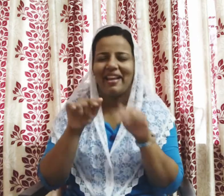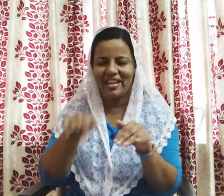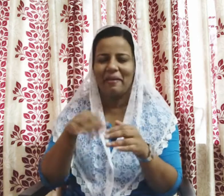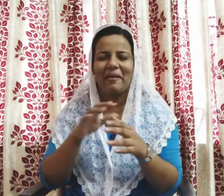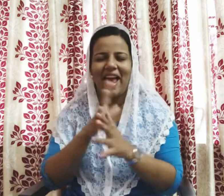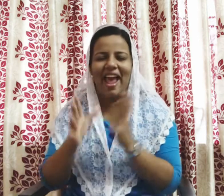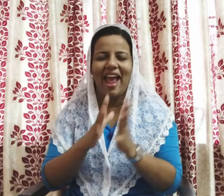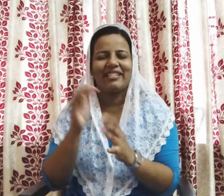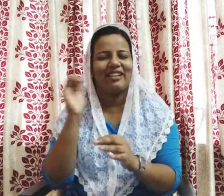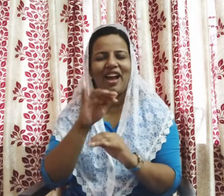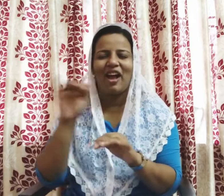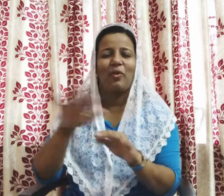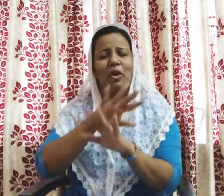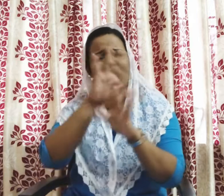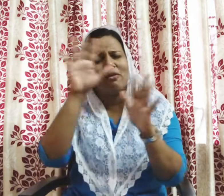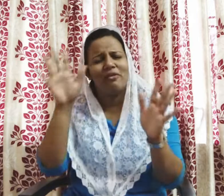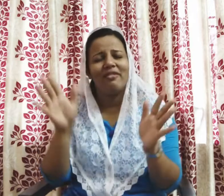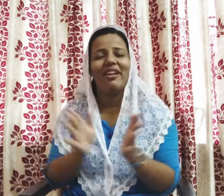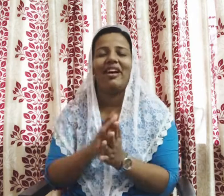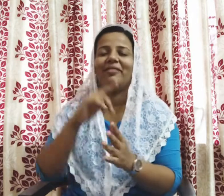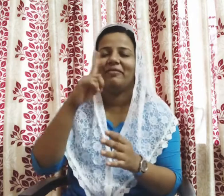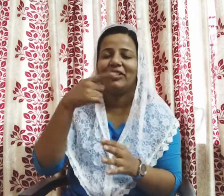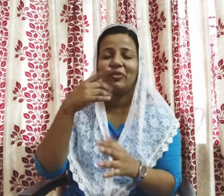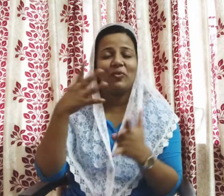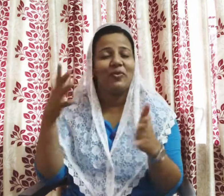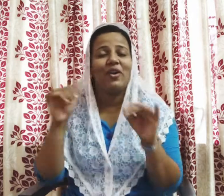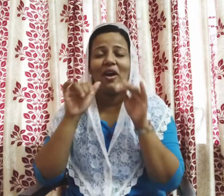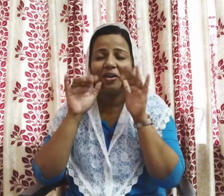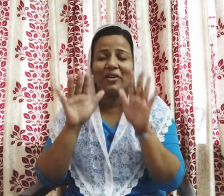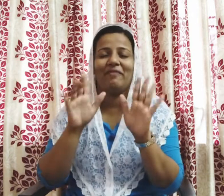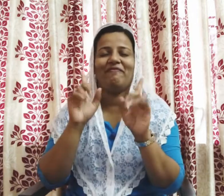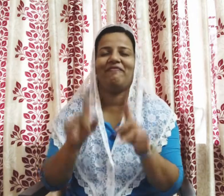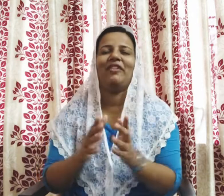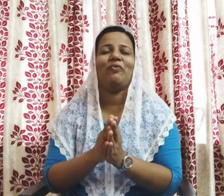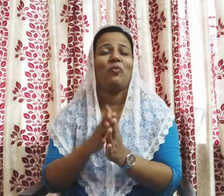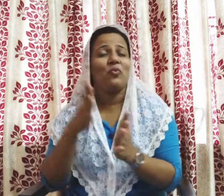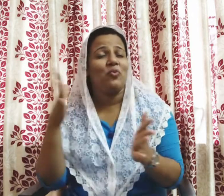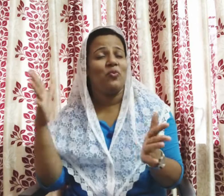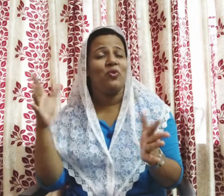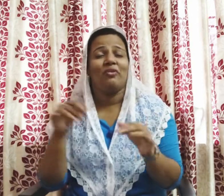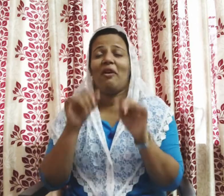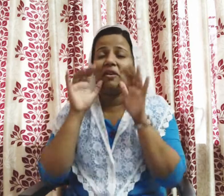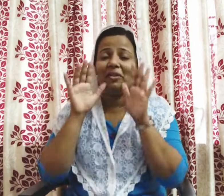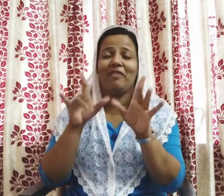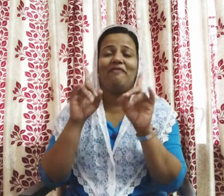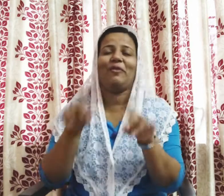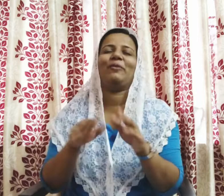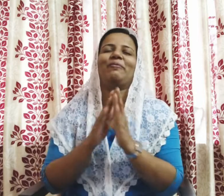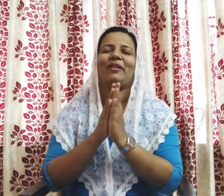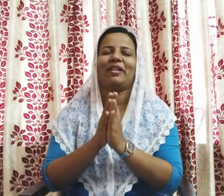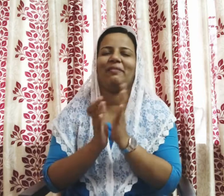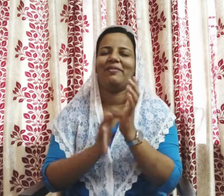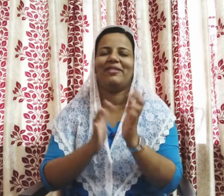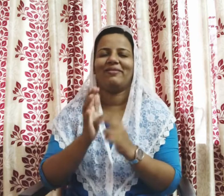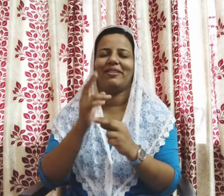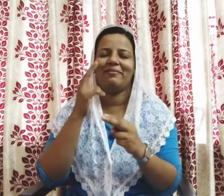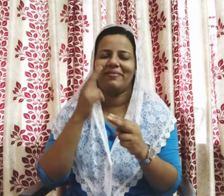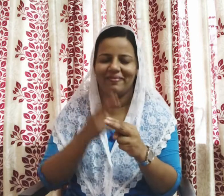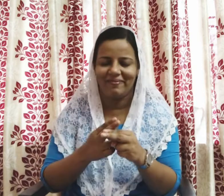അതും അവർക്ക് അനുഗ്രഹമായി തീരട്ടെ. അതവരുടെ നല്ല നല്ല പങ്ക് അവരുടെ കണക്കിൽ അങ്ങ് എഴുതി വെക്കുന്നതിനായി സ്തോത്രം. യേശു ക്രിസ്തുവിൻ്റെ